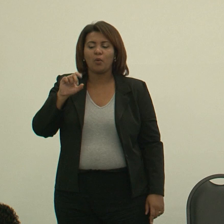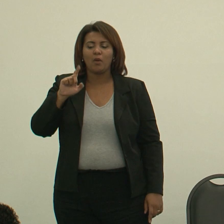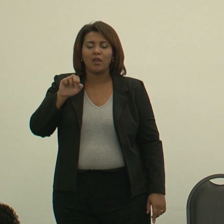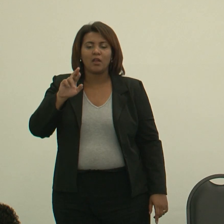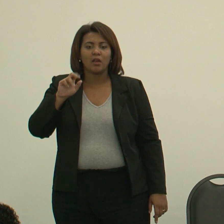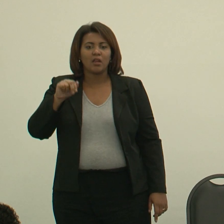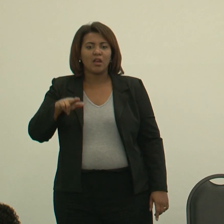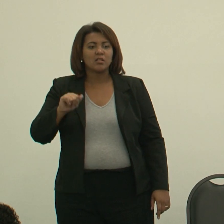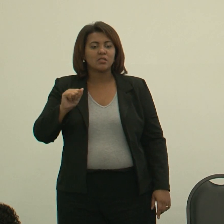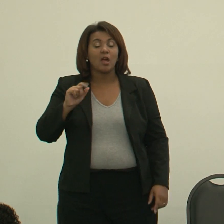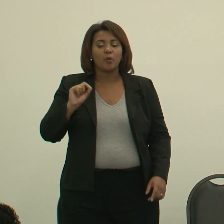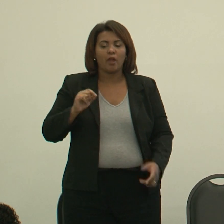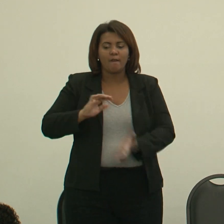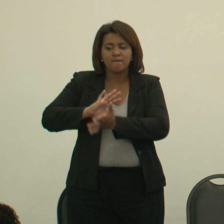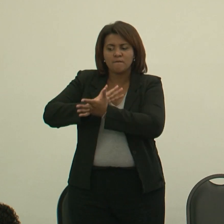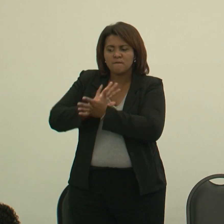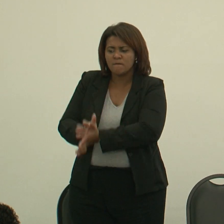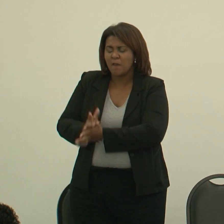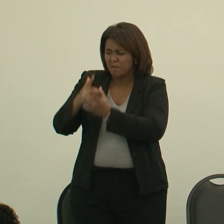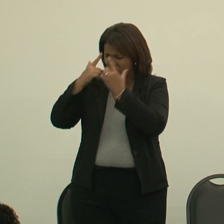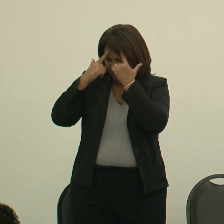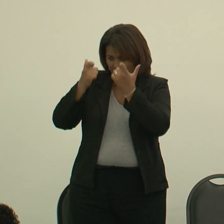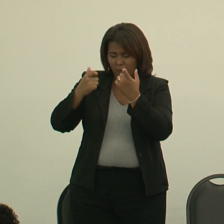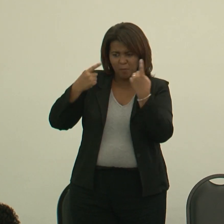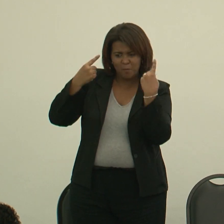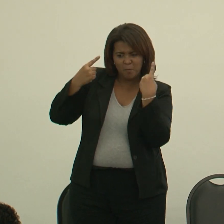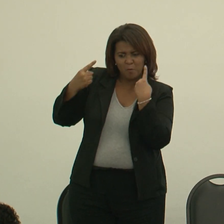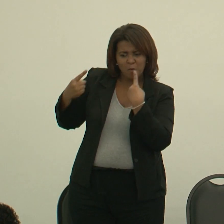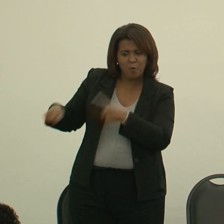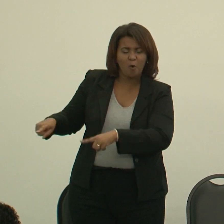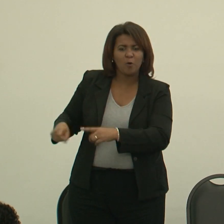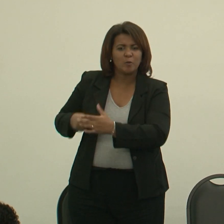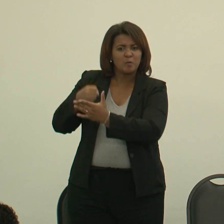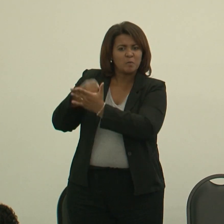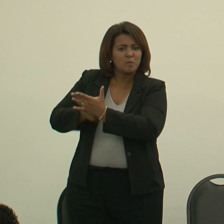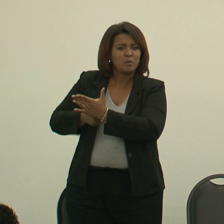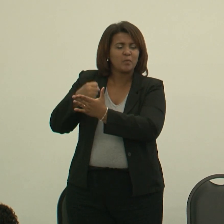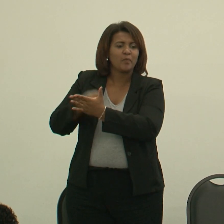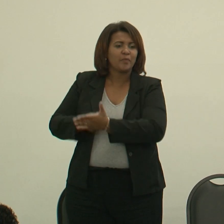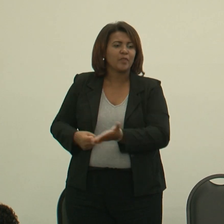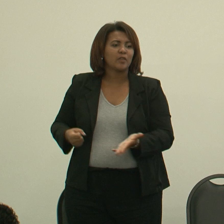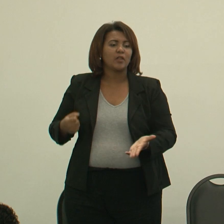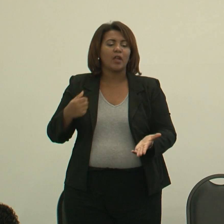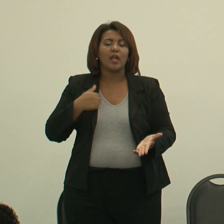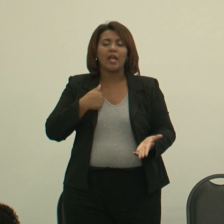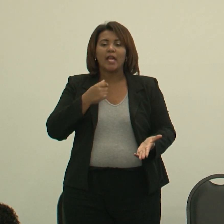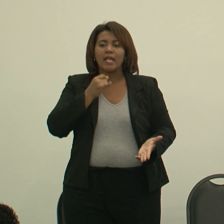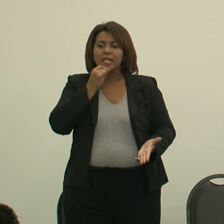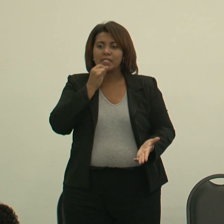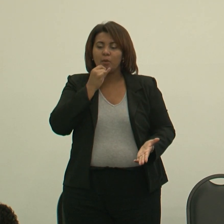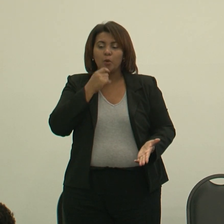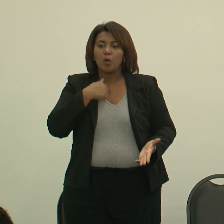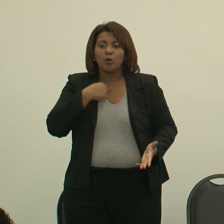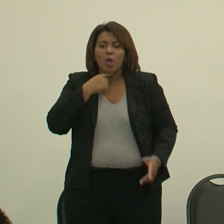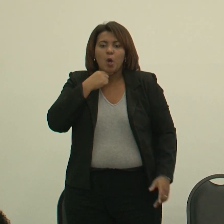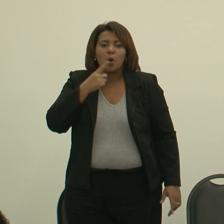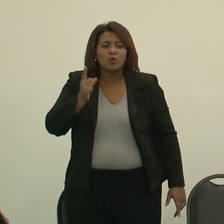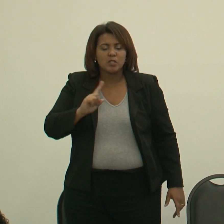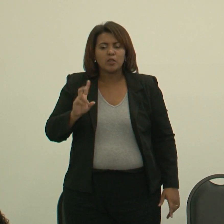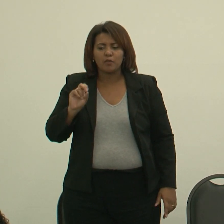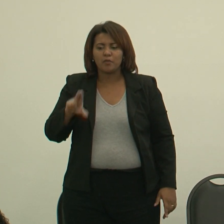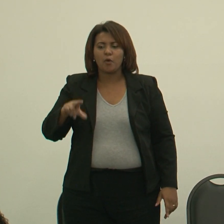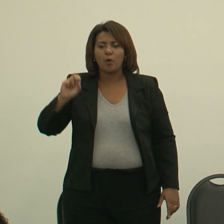mais violenta, quando não basta só que eu não quero que o surdo faça do meu grupo. Eu não tolero a existência dele e eu vou